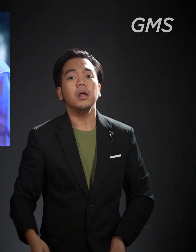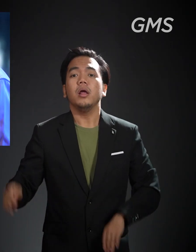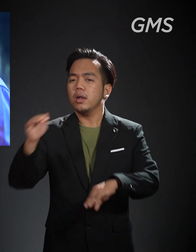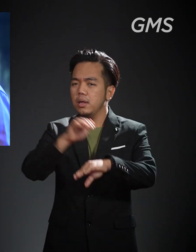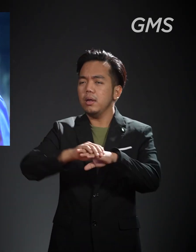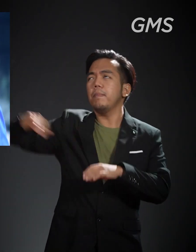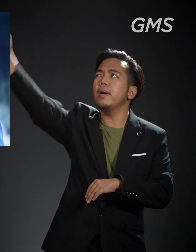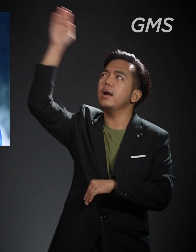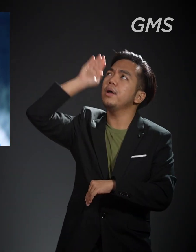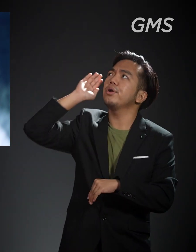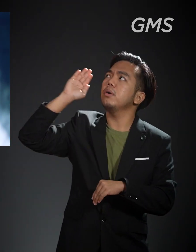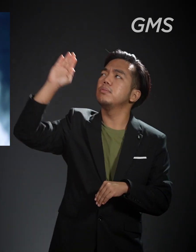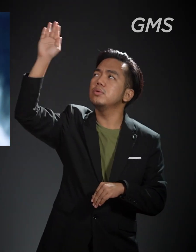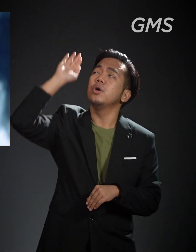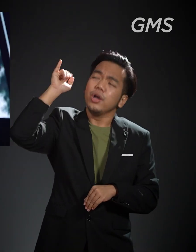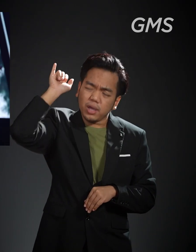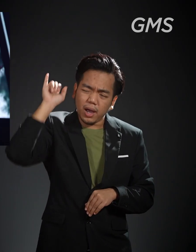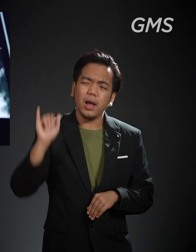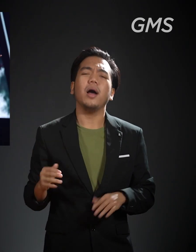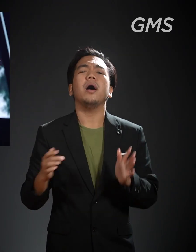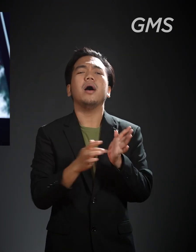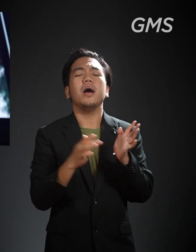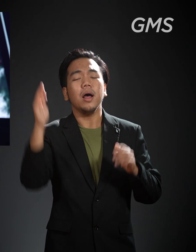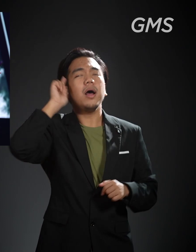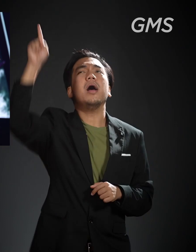penghormatan kepadamu ya